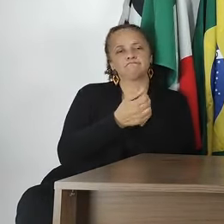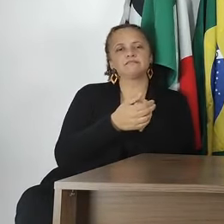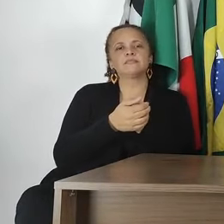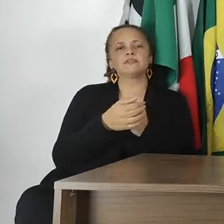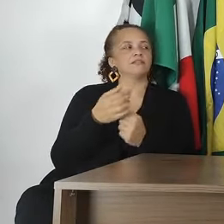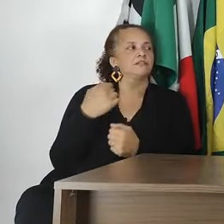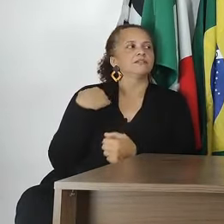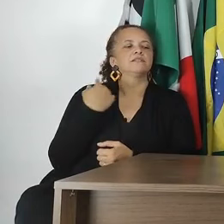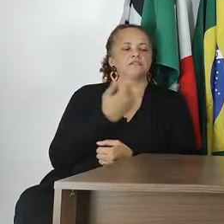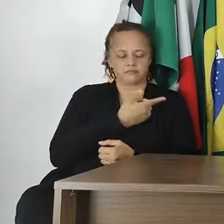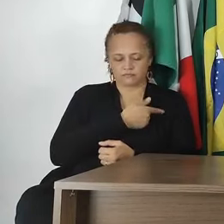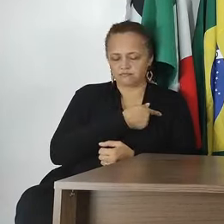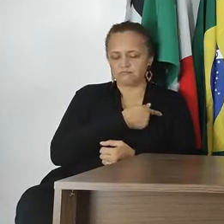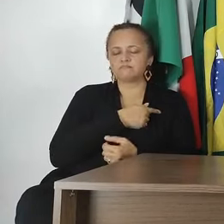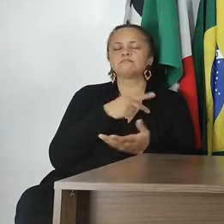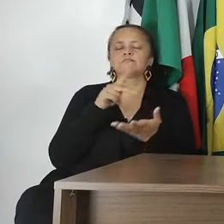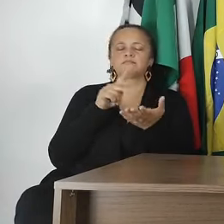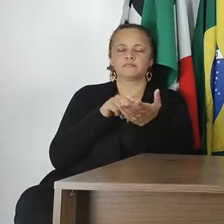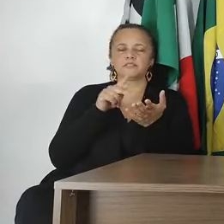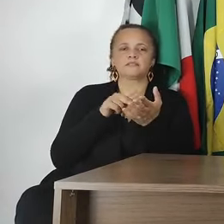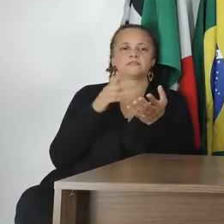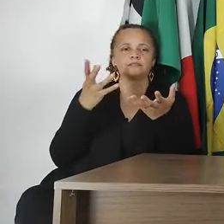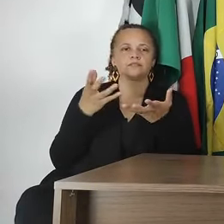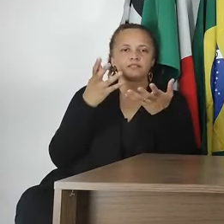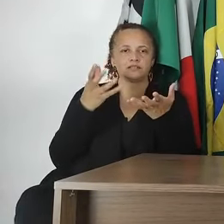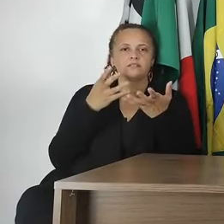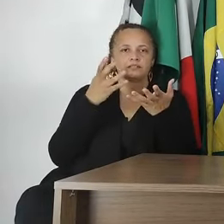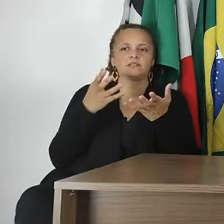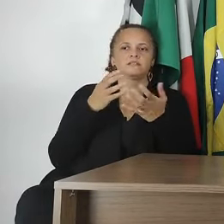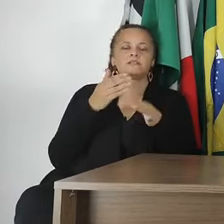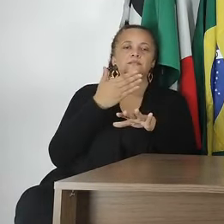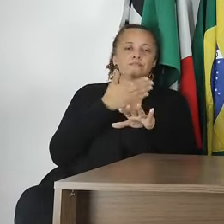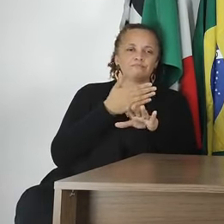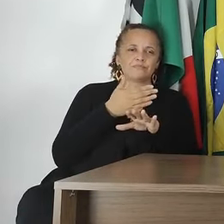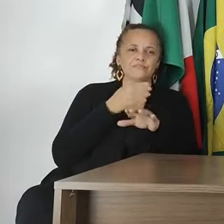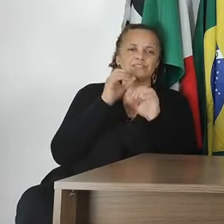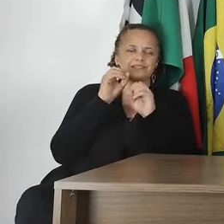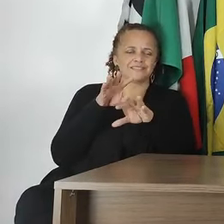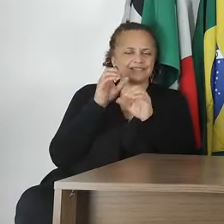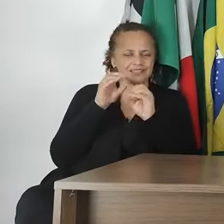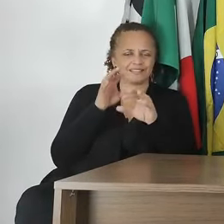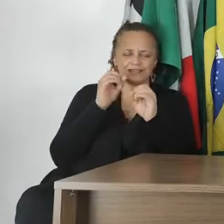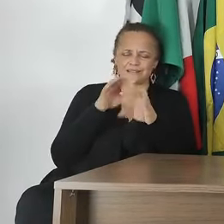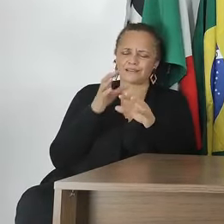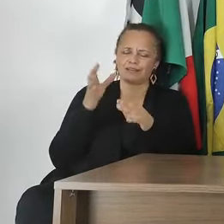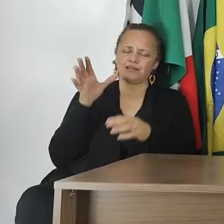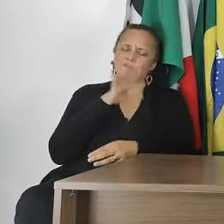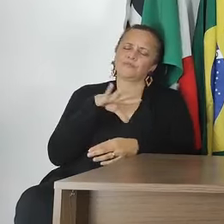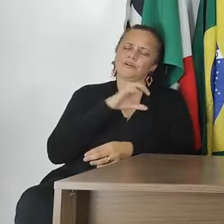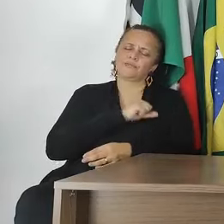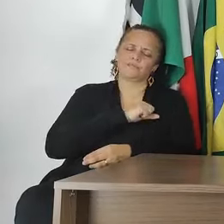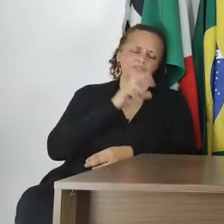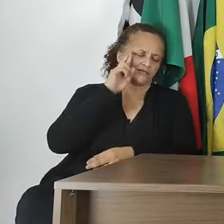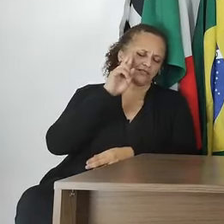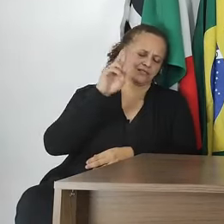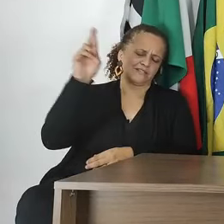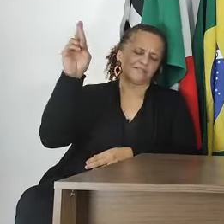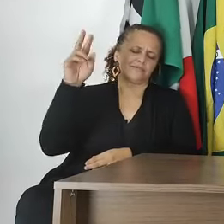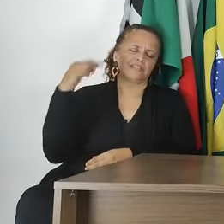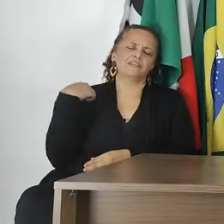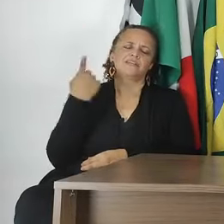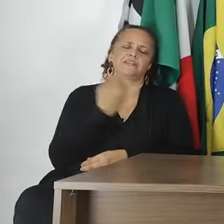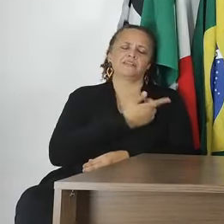nós realmente queremos praticar o ID juntamente com a obra do Senhor, e que o Senhor venha nos